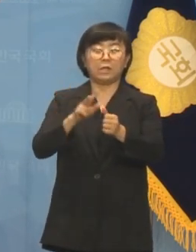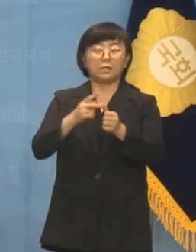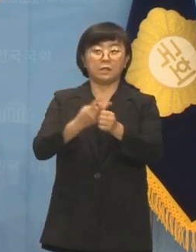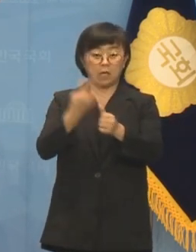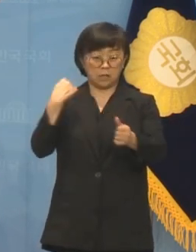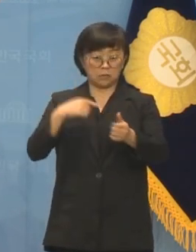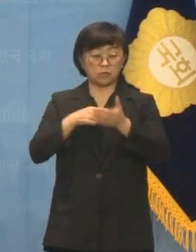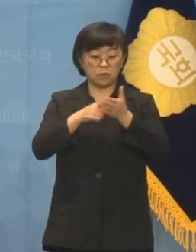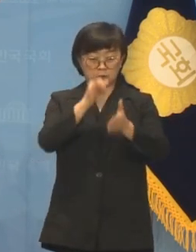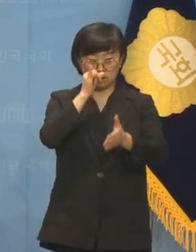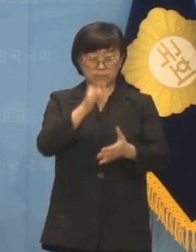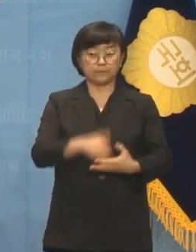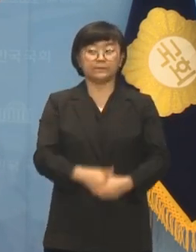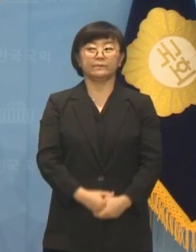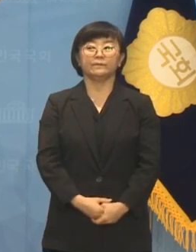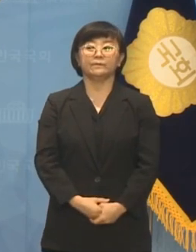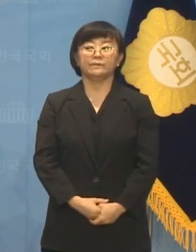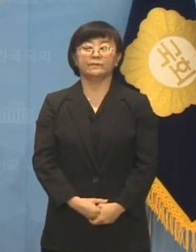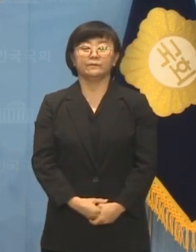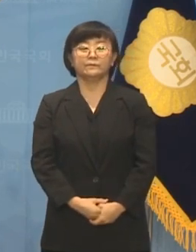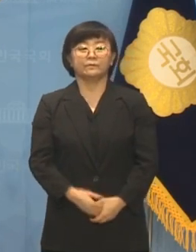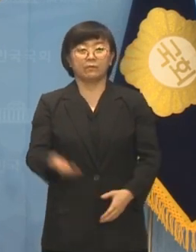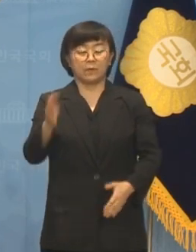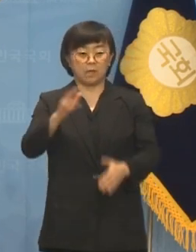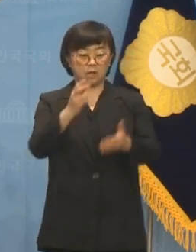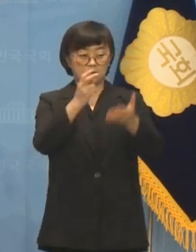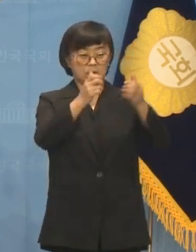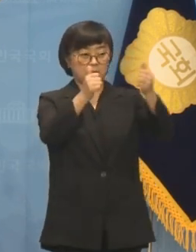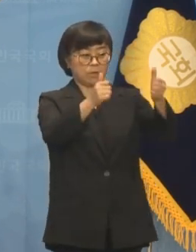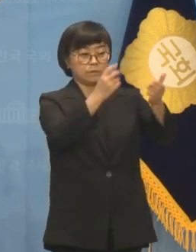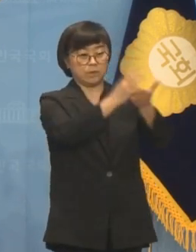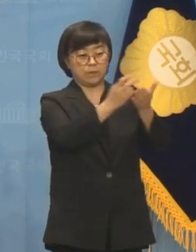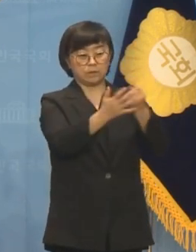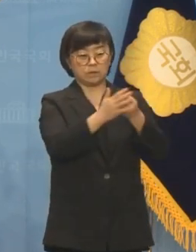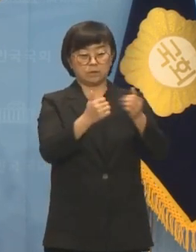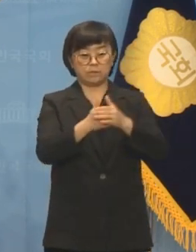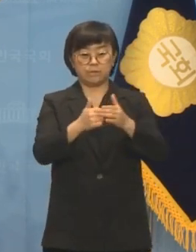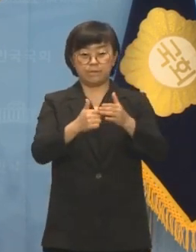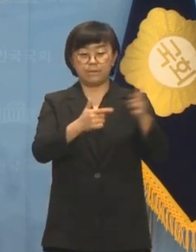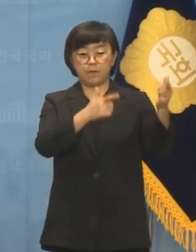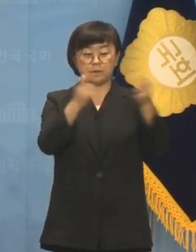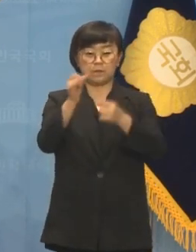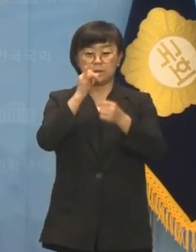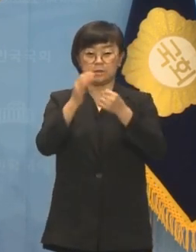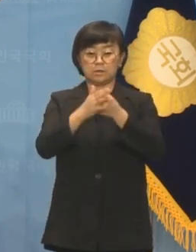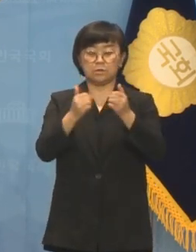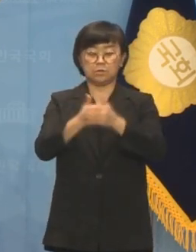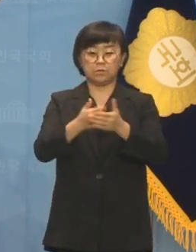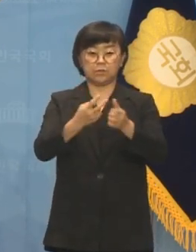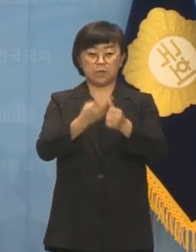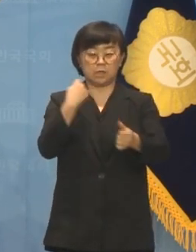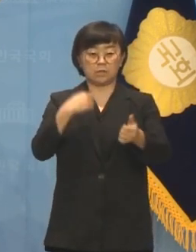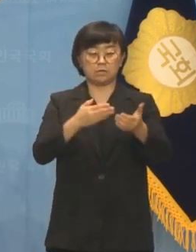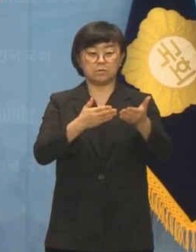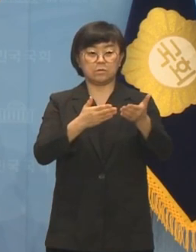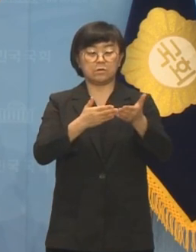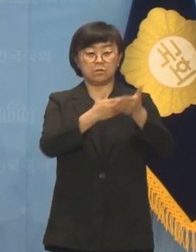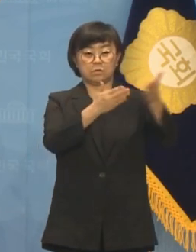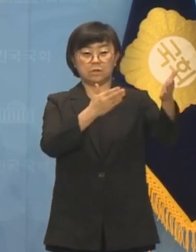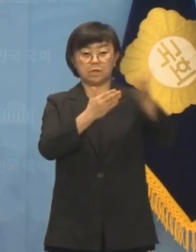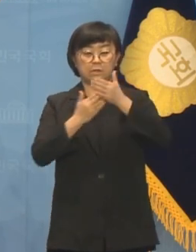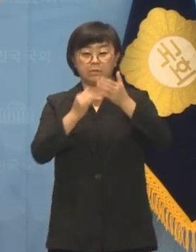소추까지 추진했습니다. 그러나 헌법재판소는 재판관 만장일치로 탄핵 청구를